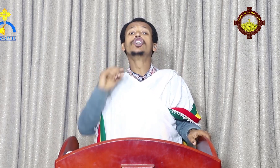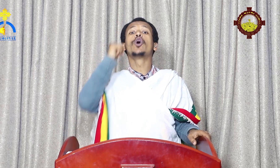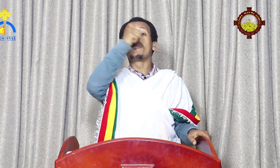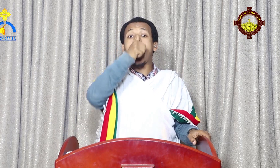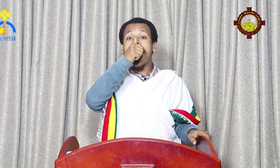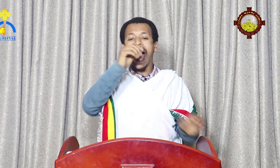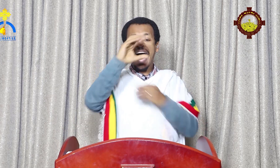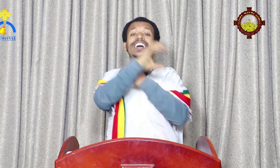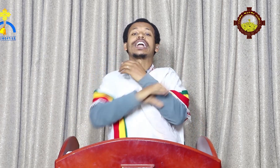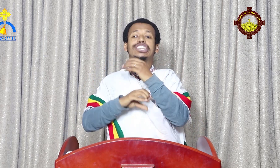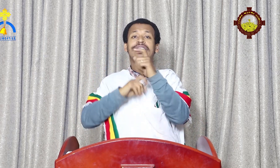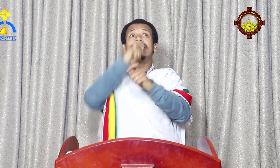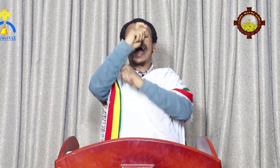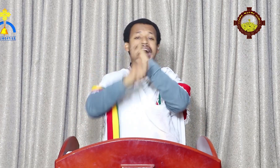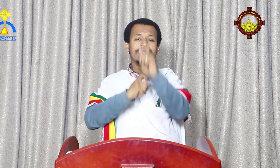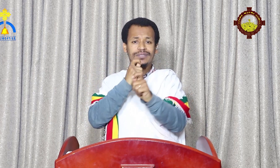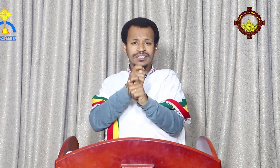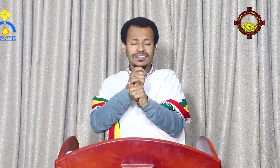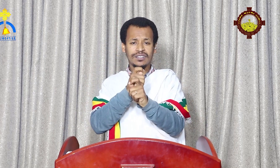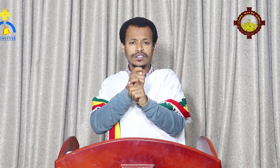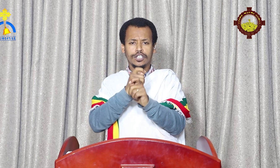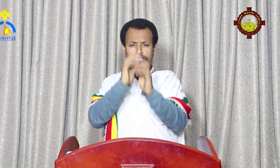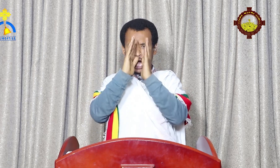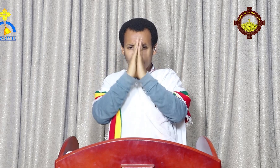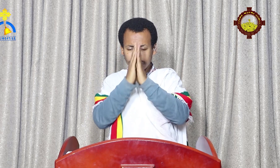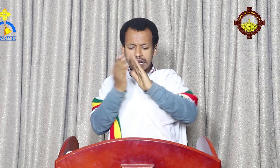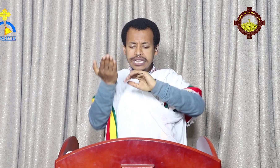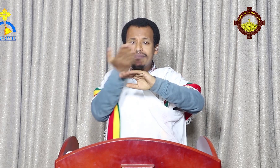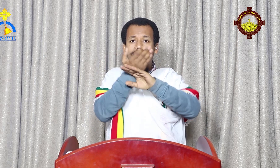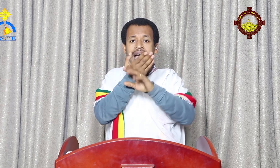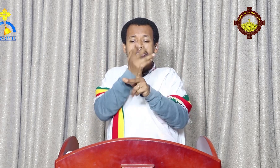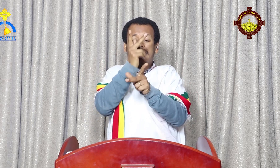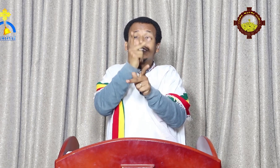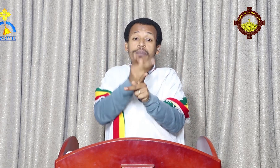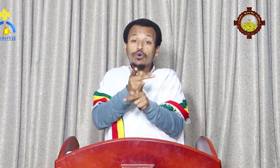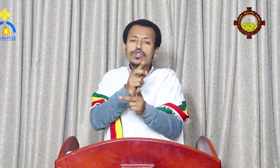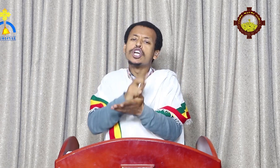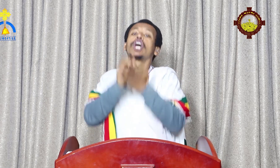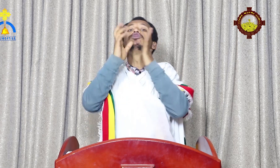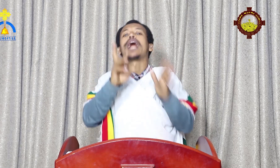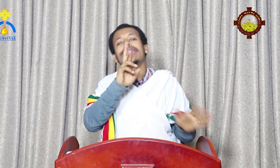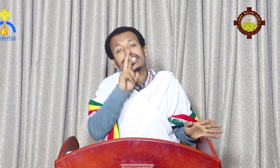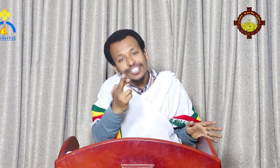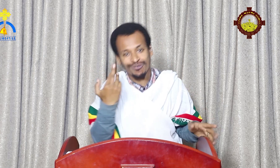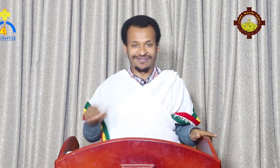ናቸው። ኢትዮጵያ አገራችን ለዓለም ጸሎት ልመና ያሰበኩ ቅዱሳን ናቸው።